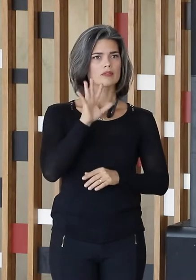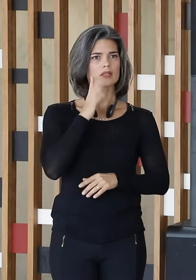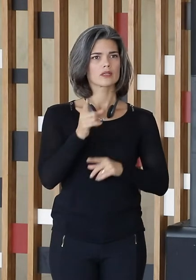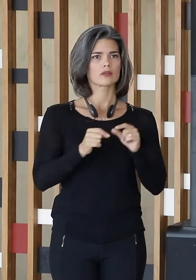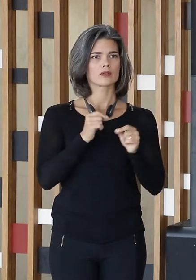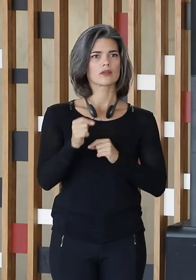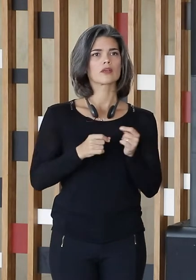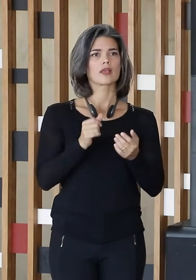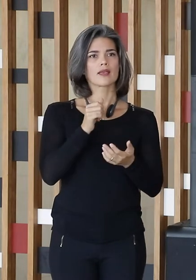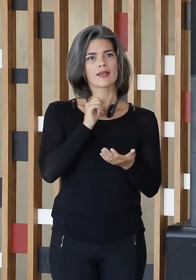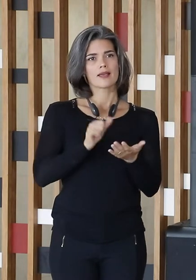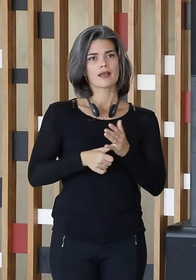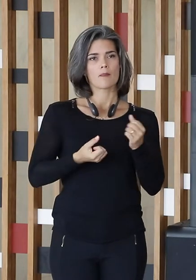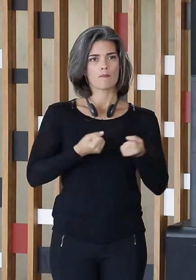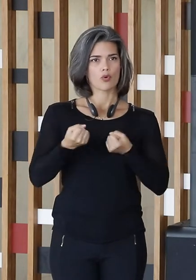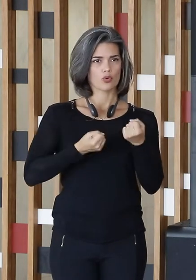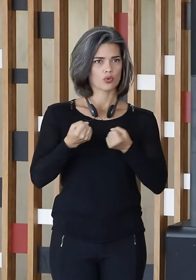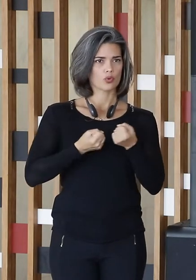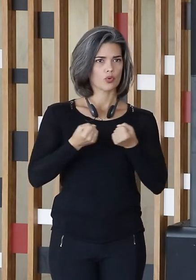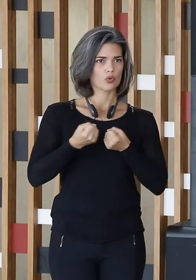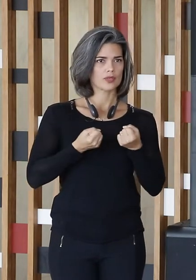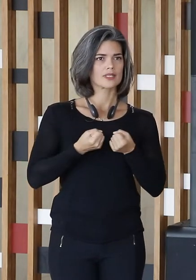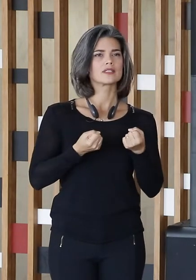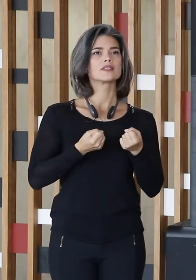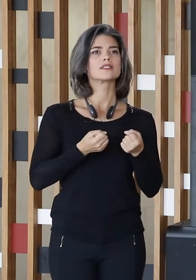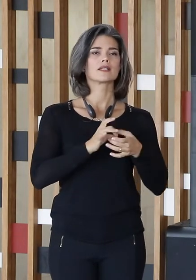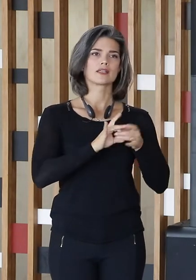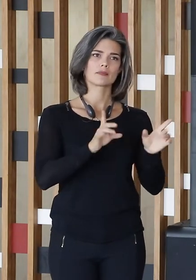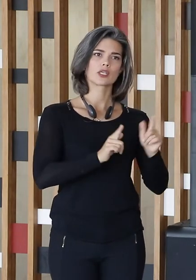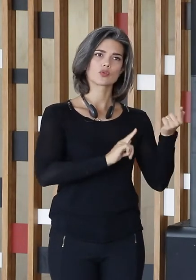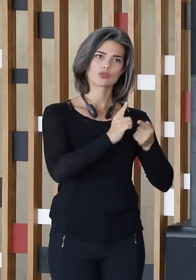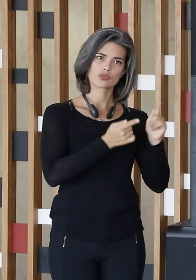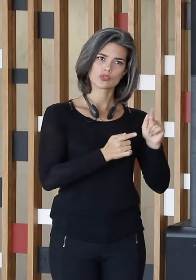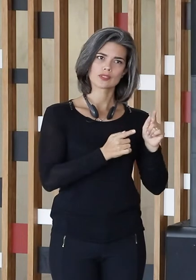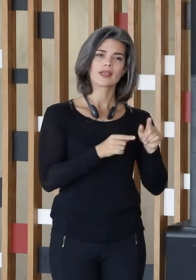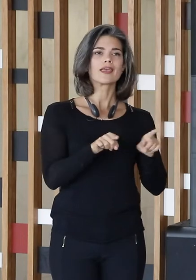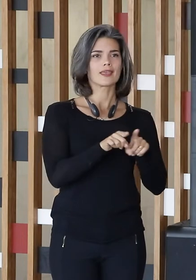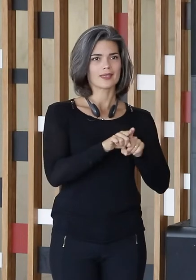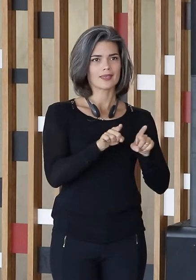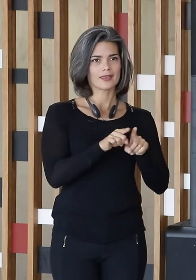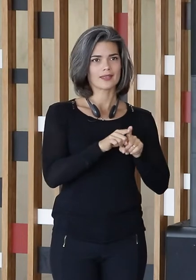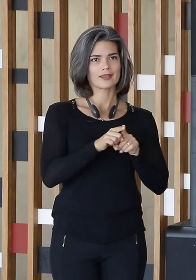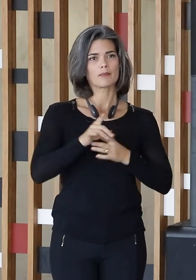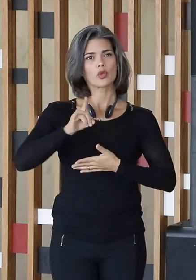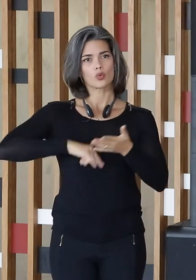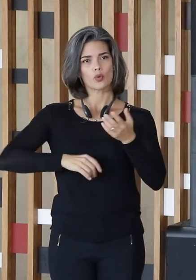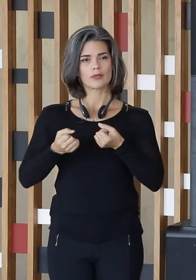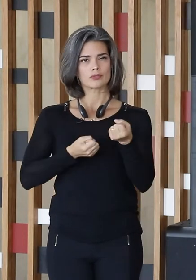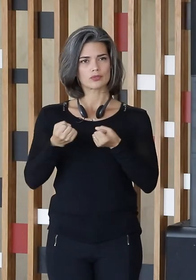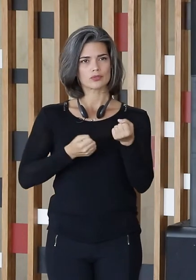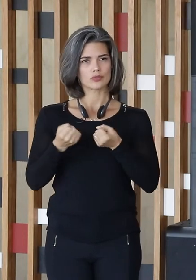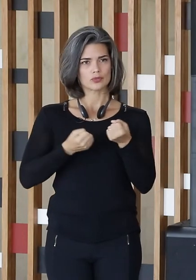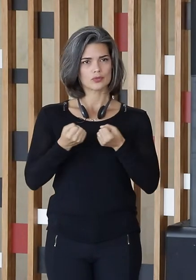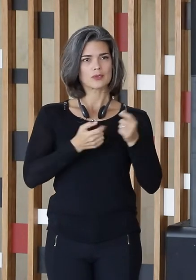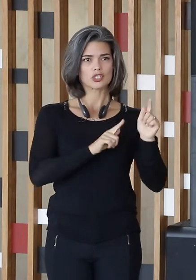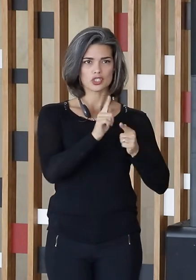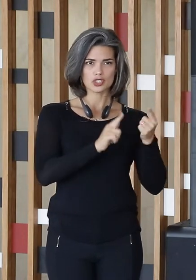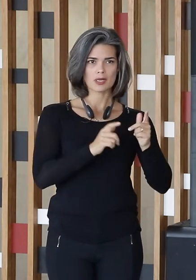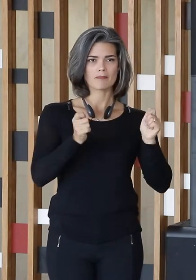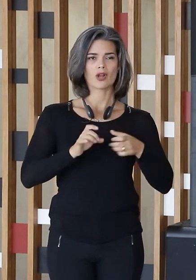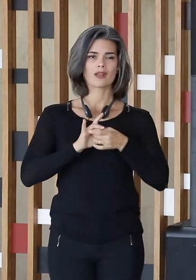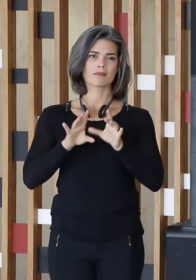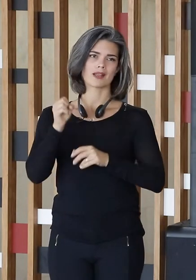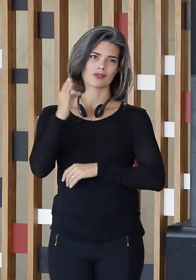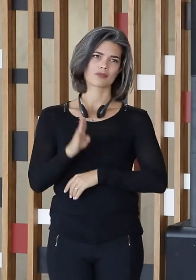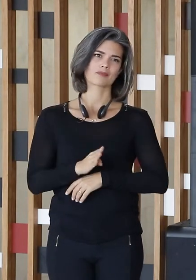de motorista brasileiras tenham validade no Chile e que as carteiras de motorista emitidas no Chile tenham validade no Brasil,